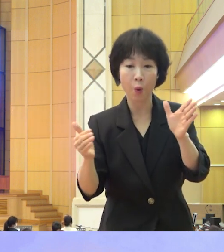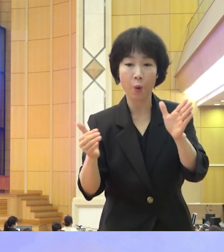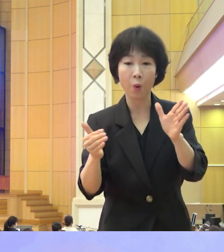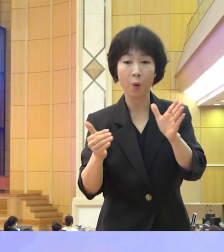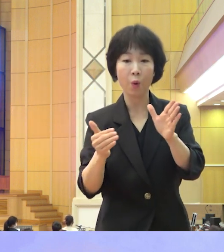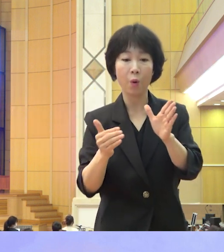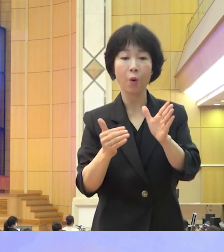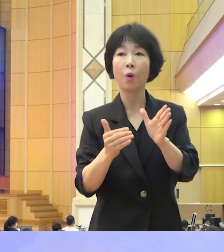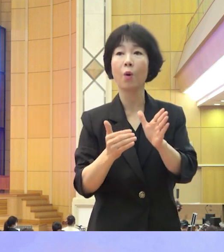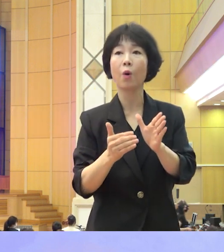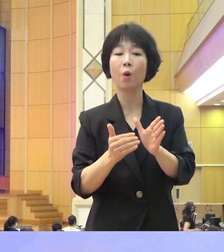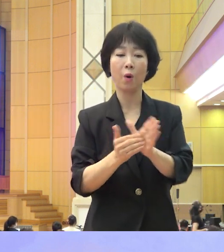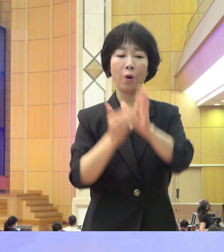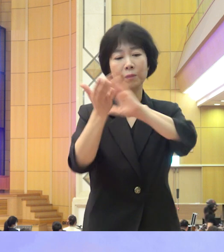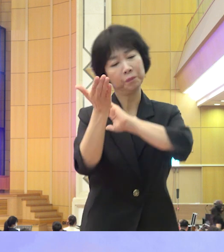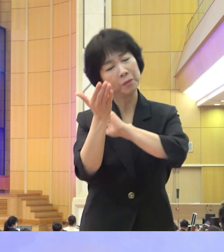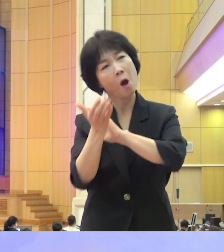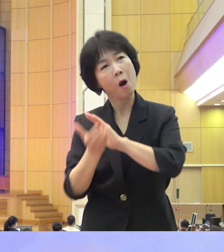되었고,